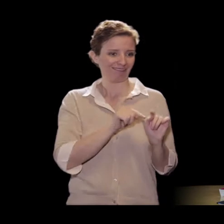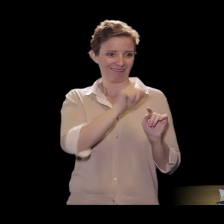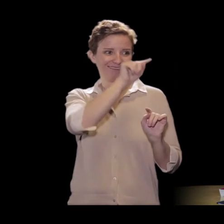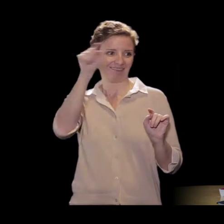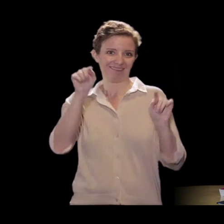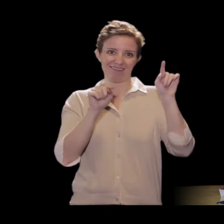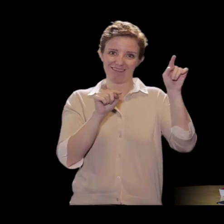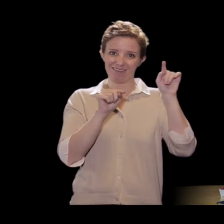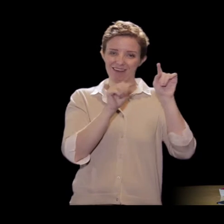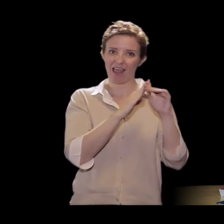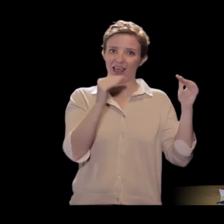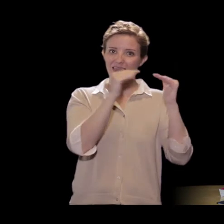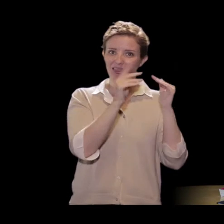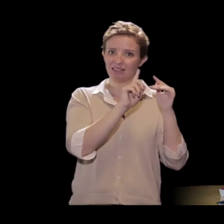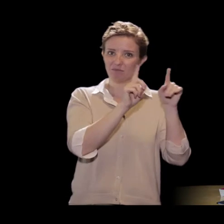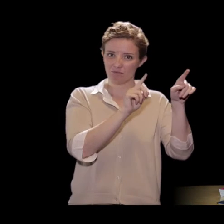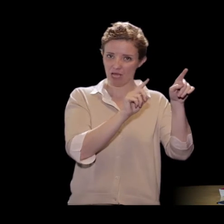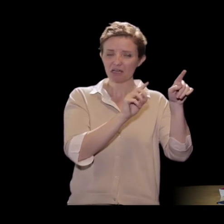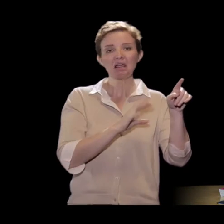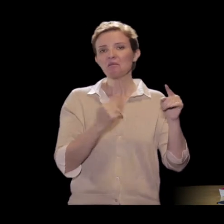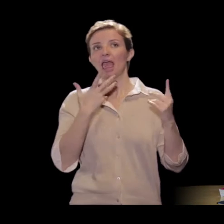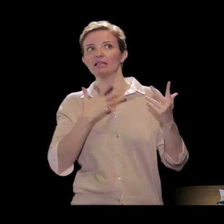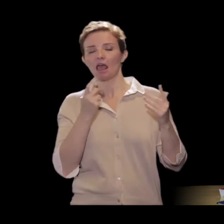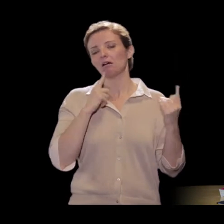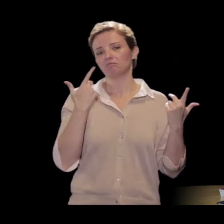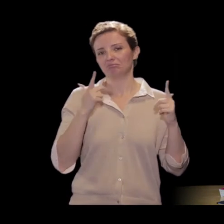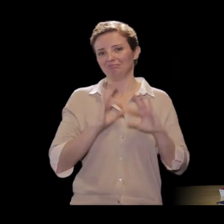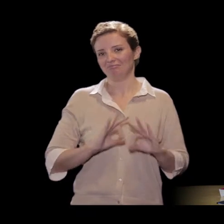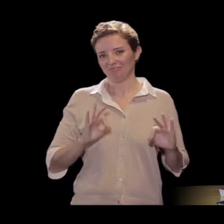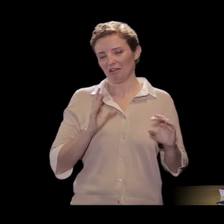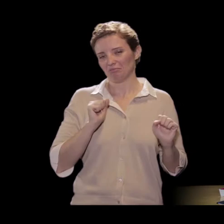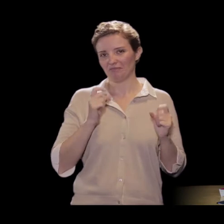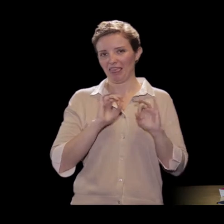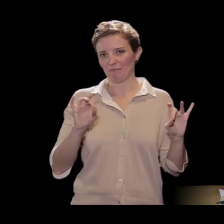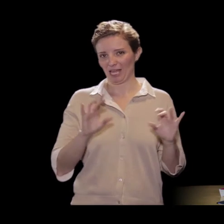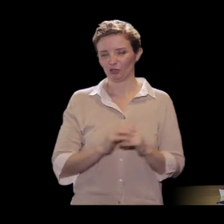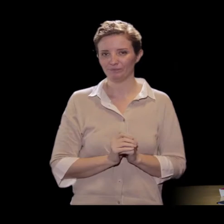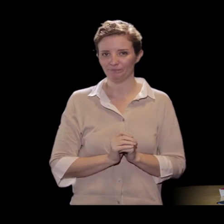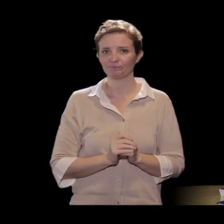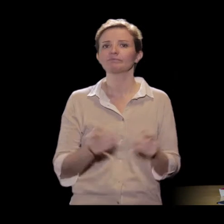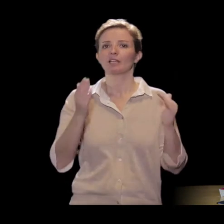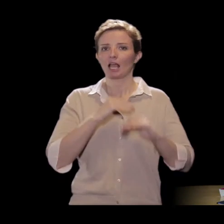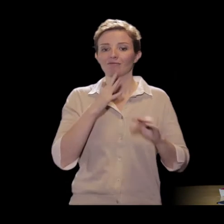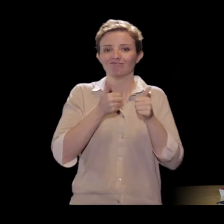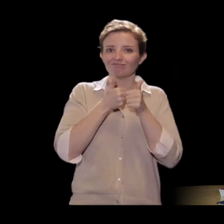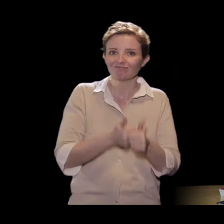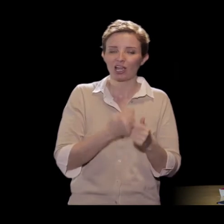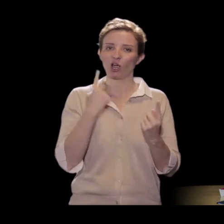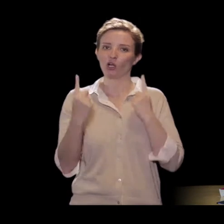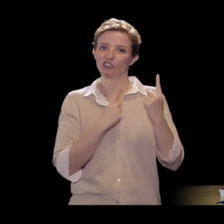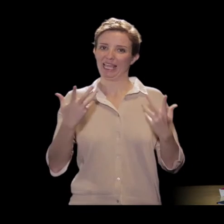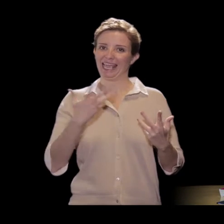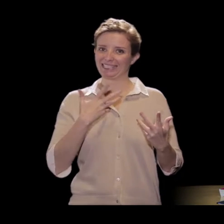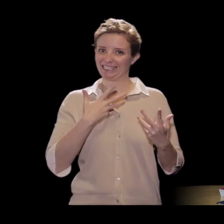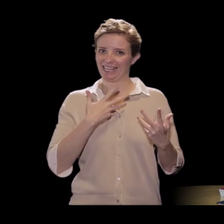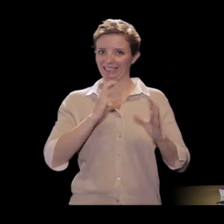compare la nostra incognita è un numero dispari e seguendo Poi le condizioni di esistenza quello che dobbiamo dobbiamo cercare